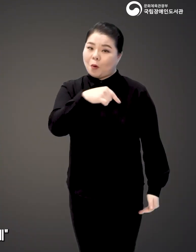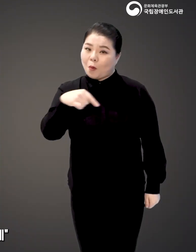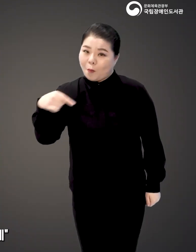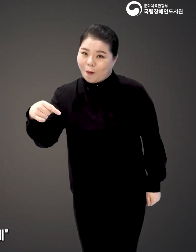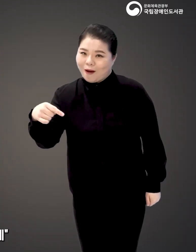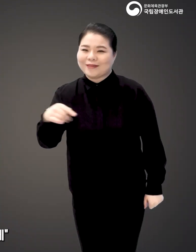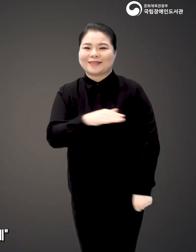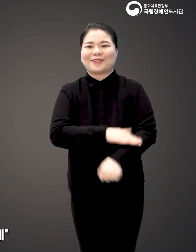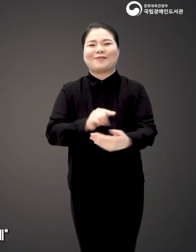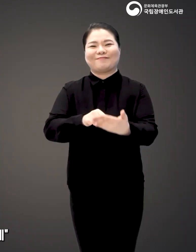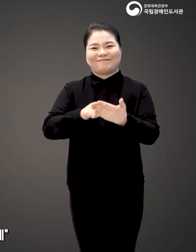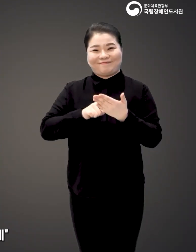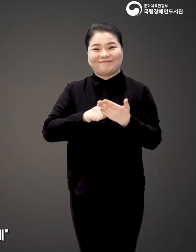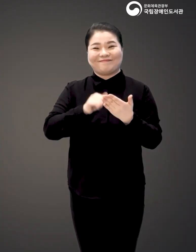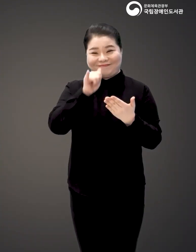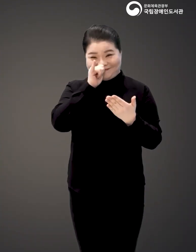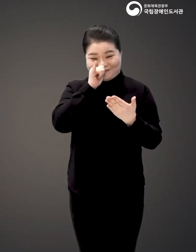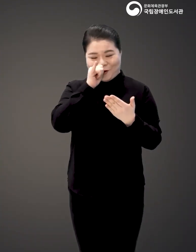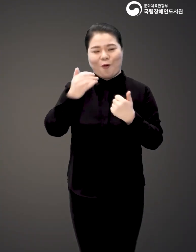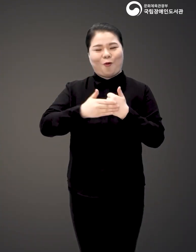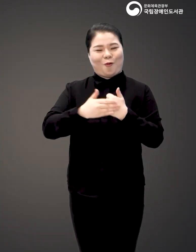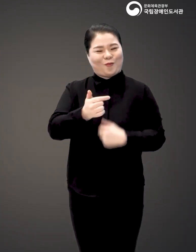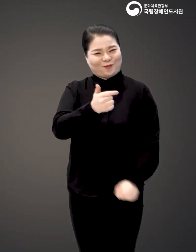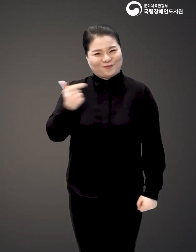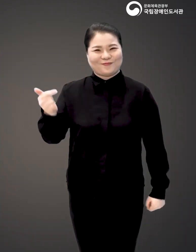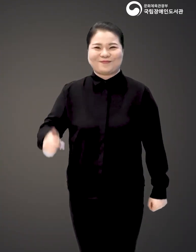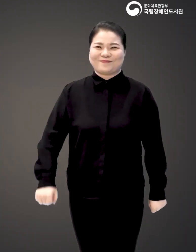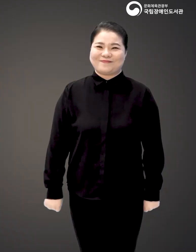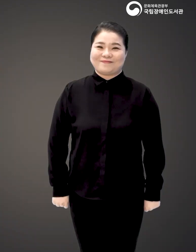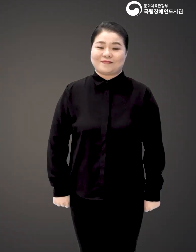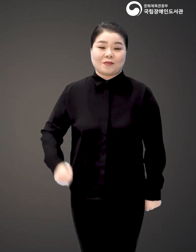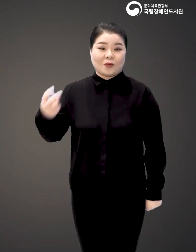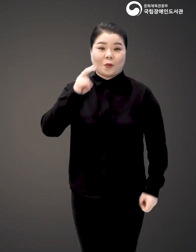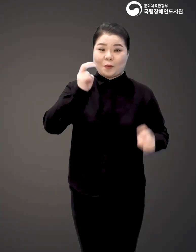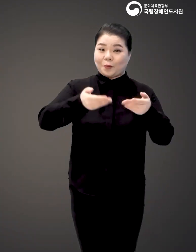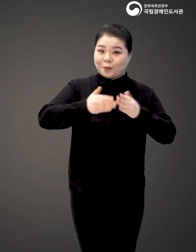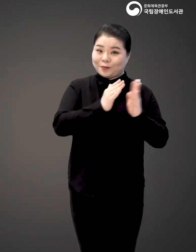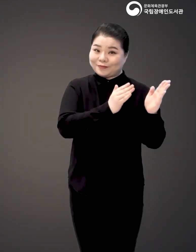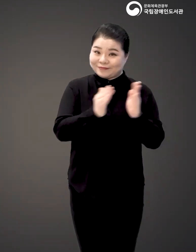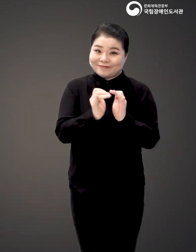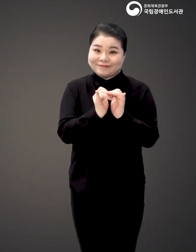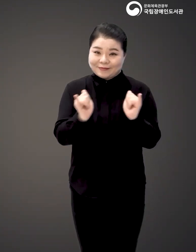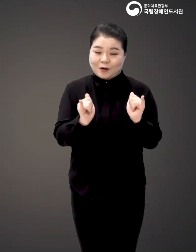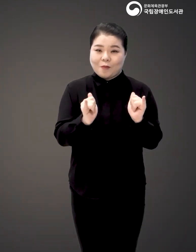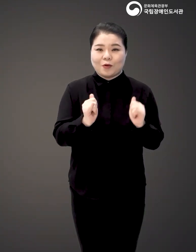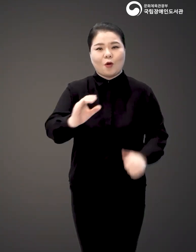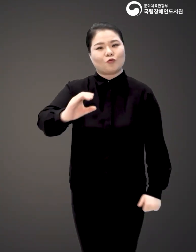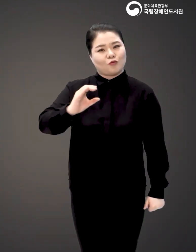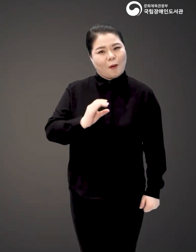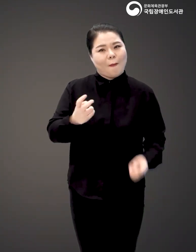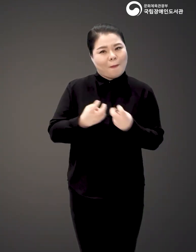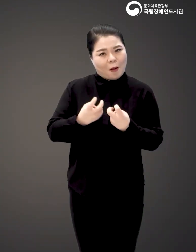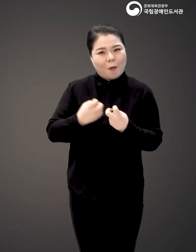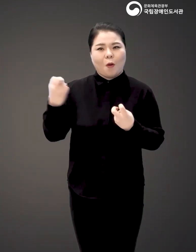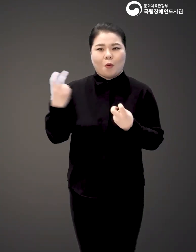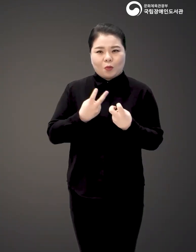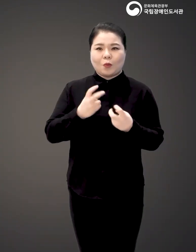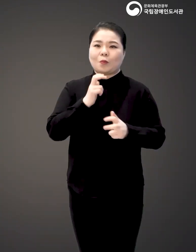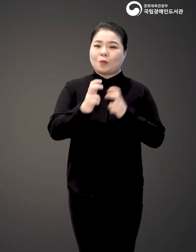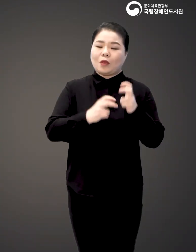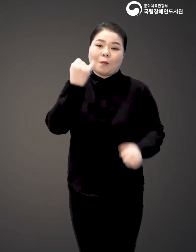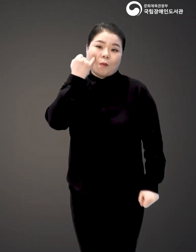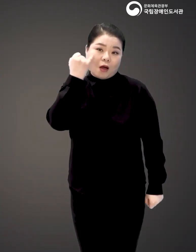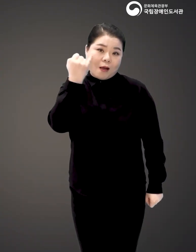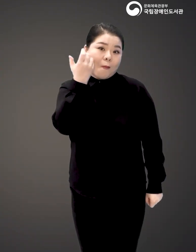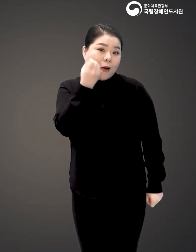있는지에 대해 나와 있는 게 되게 큰 도움이 됐던 것 같아요. 뿐만 아니라 예비 창업자가 어떻게 투자자들한테 투자를